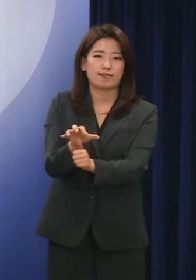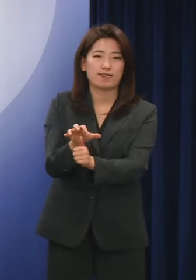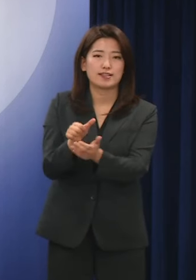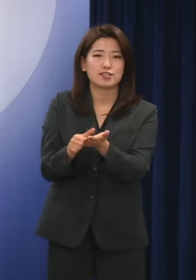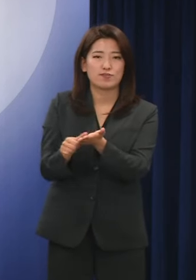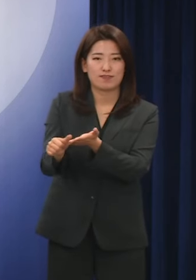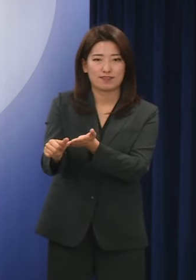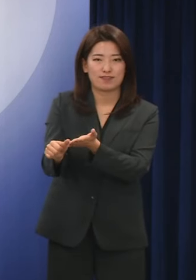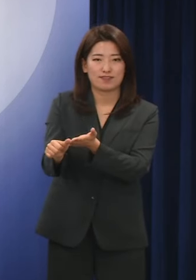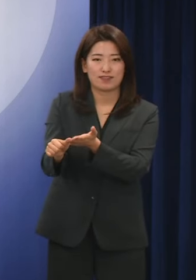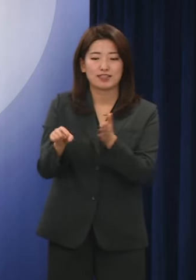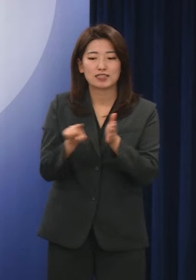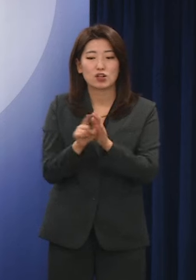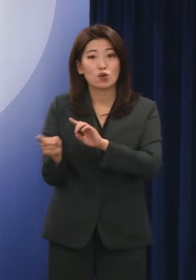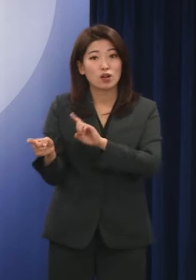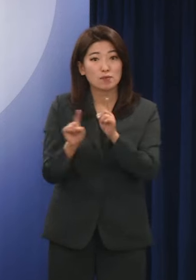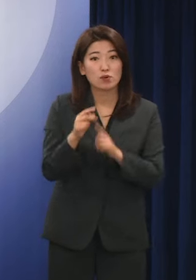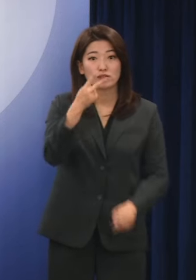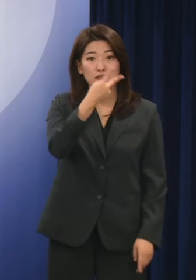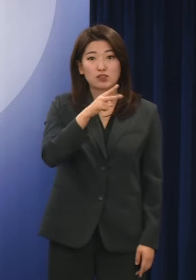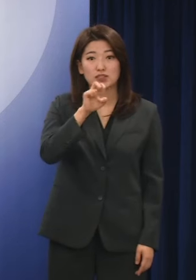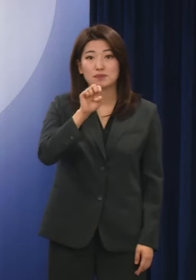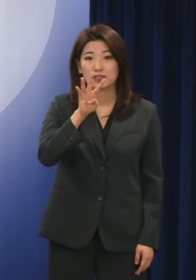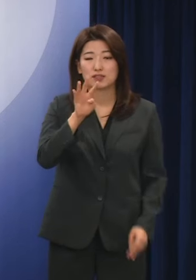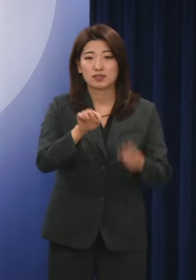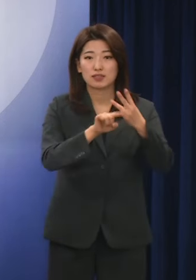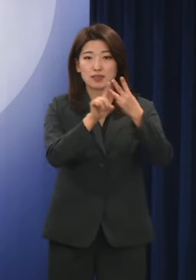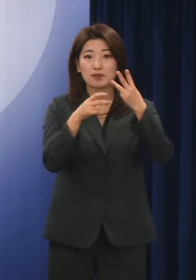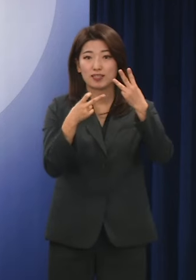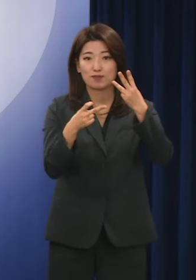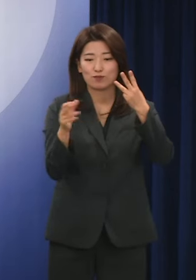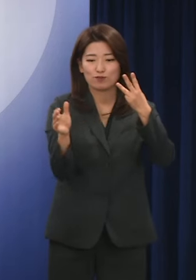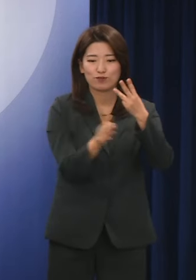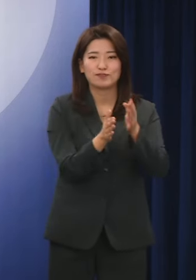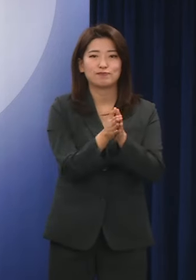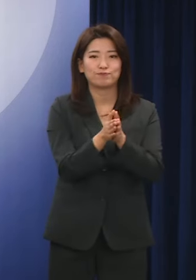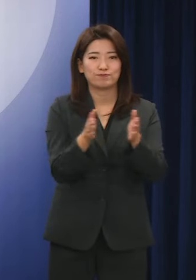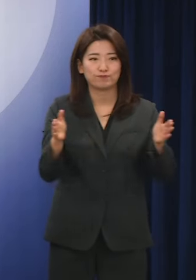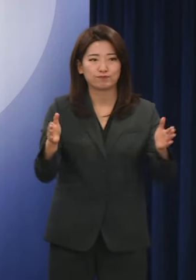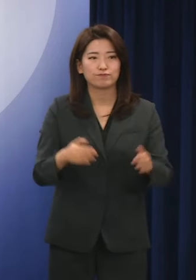지원 조치가 2024년 3월 12일부터 실시됩니다.